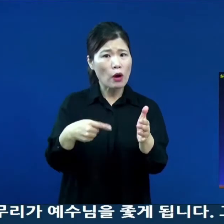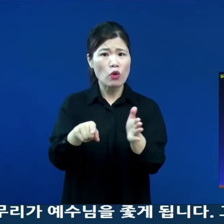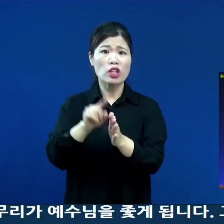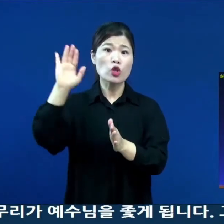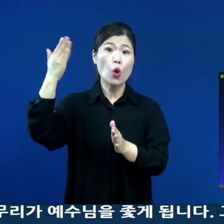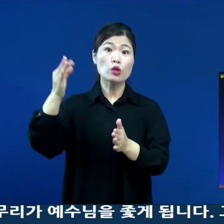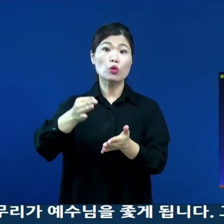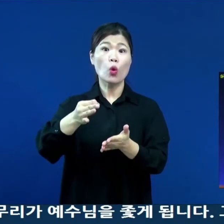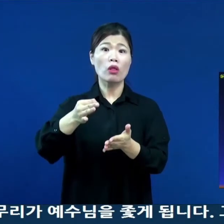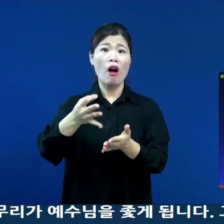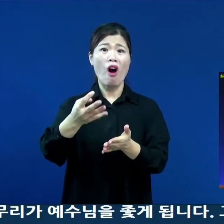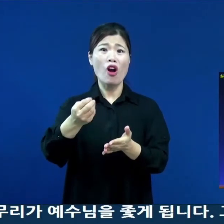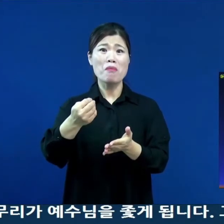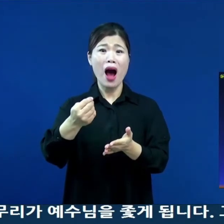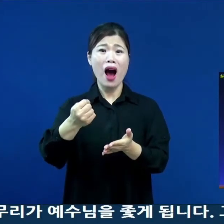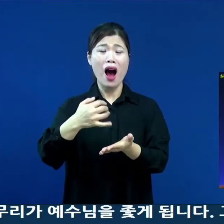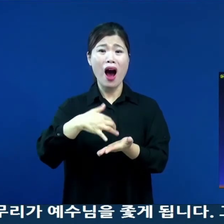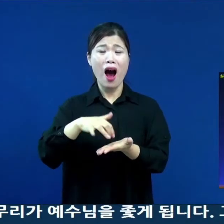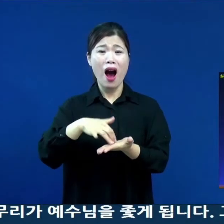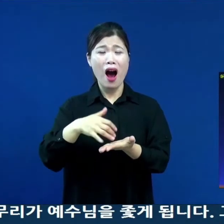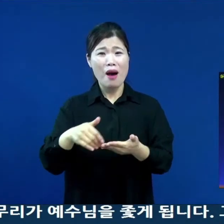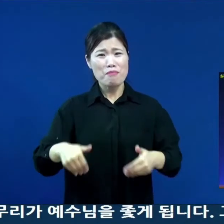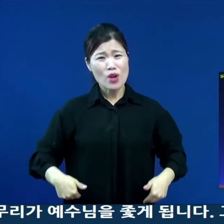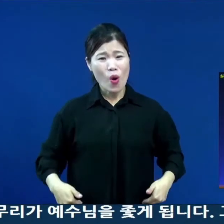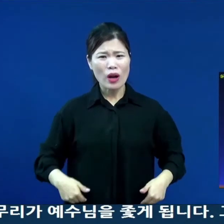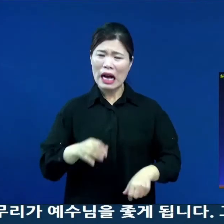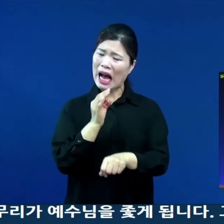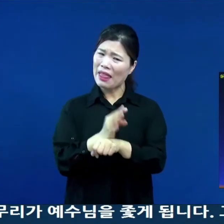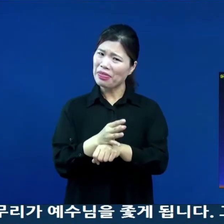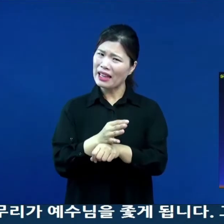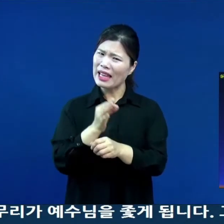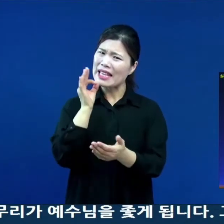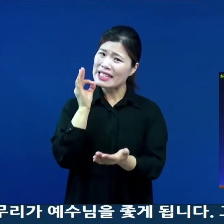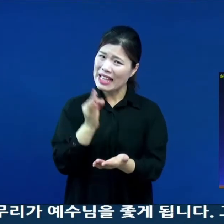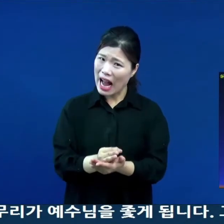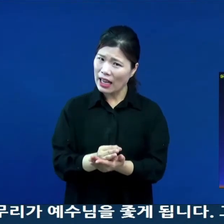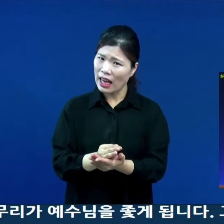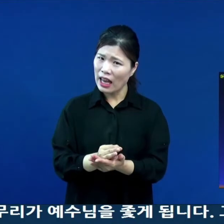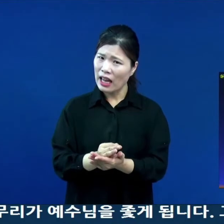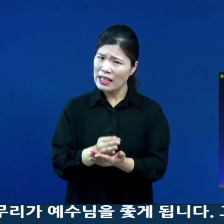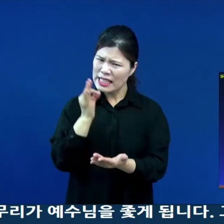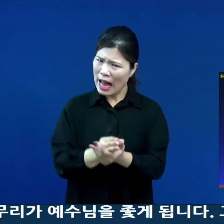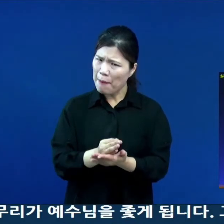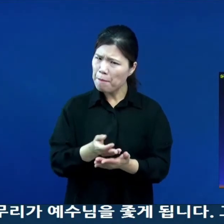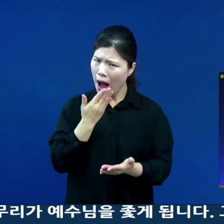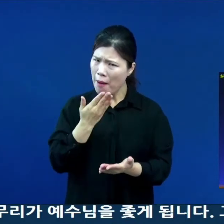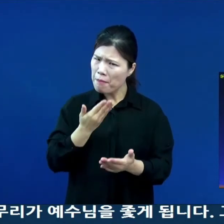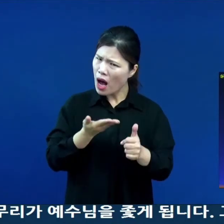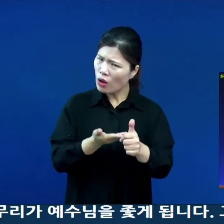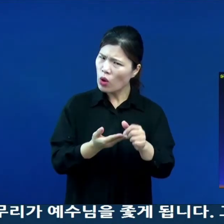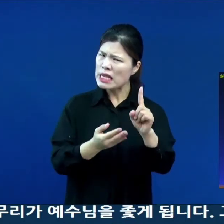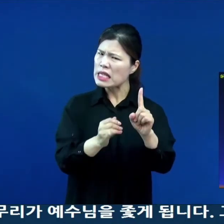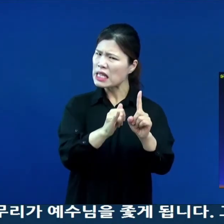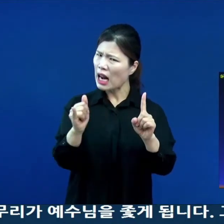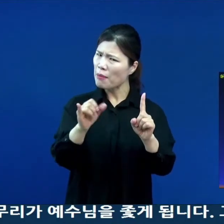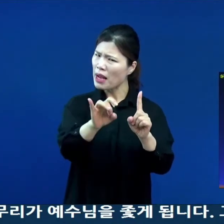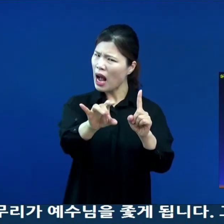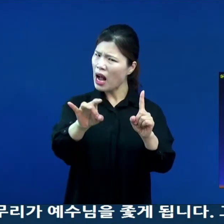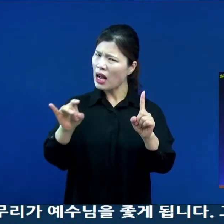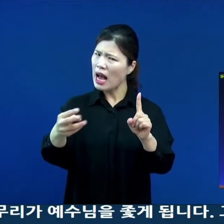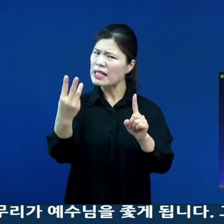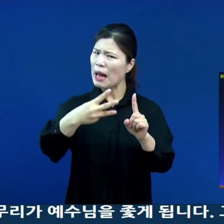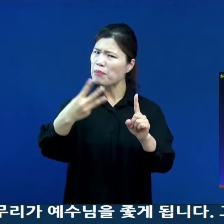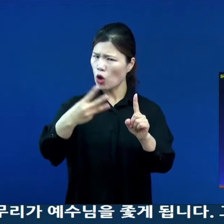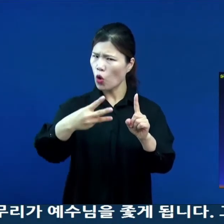들을까요? 그냥 간단하게 아주 싸게 겸손한 식사를 대접한다 해도 1인당 3,000원의